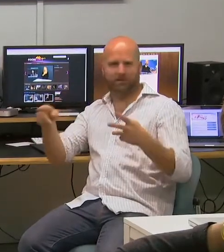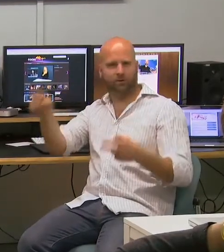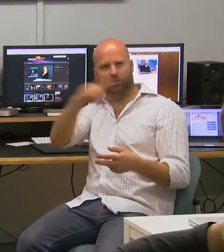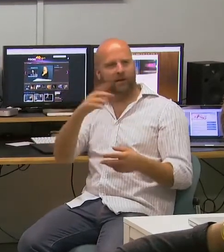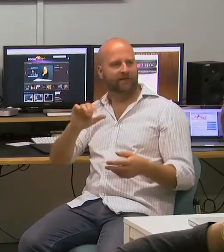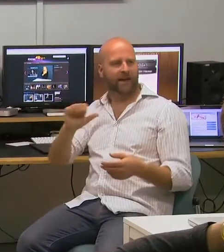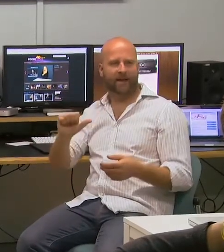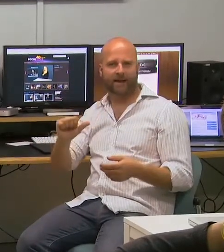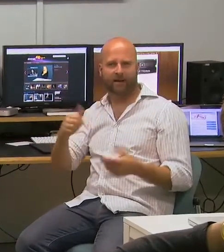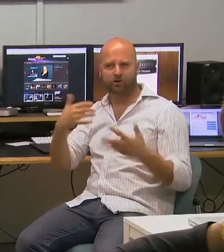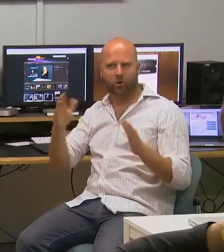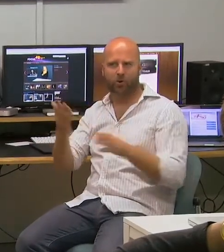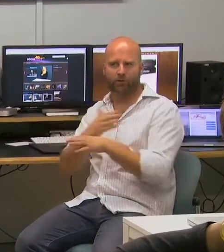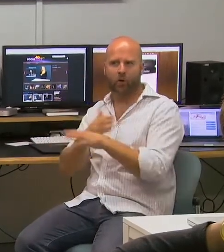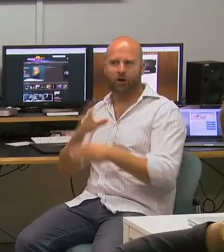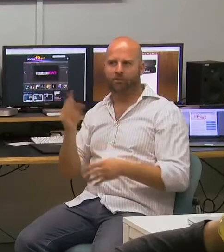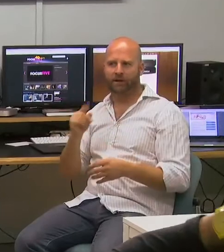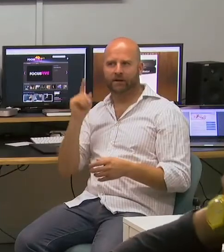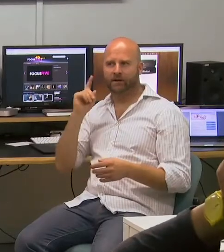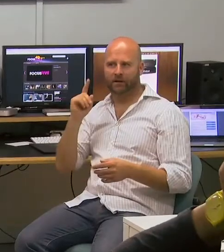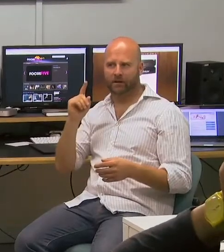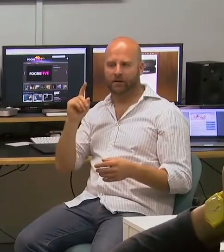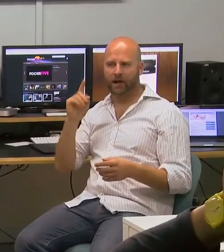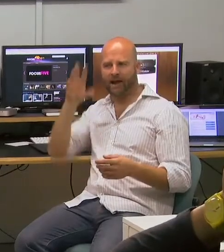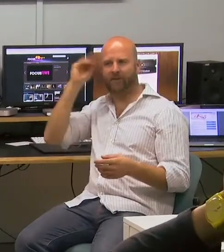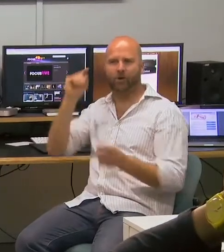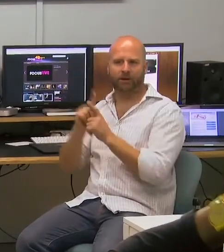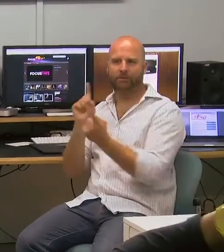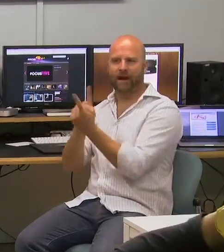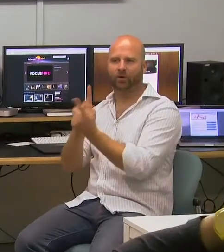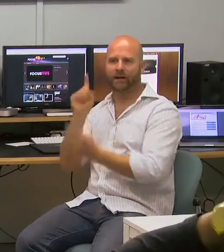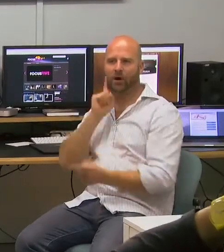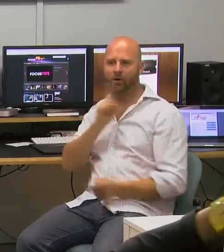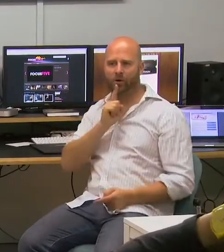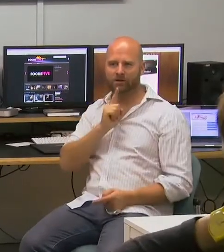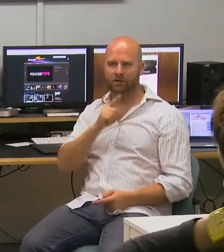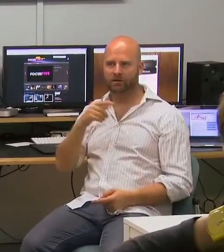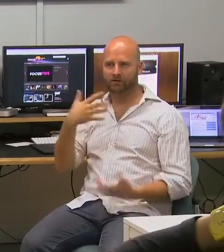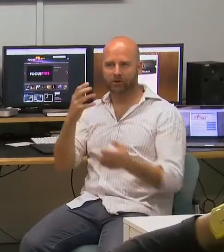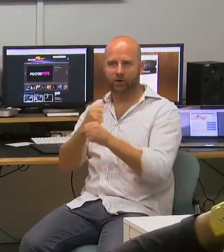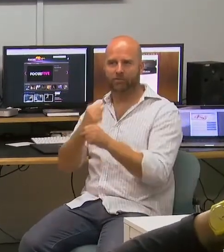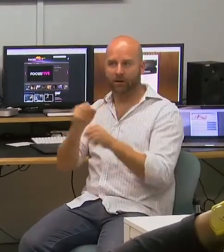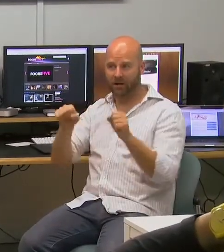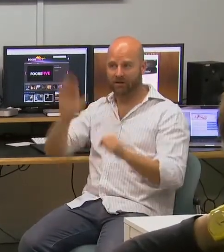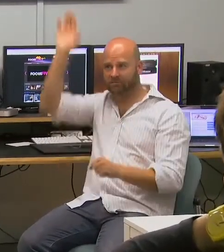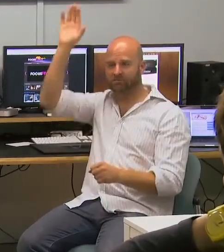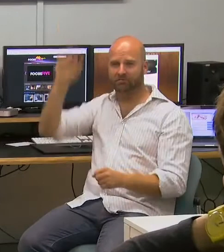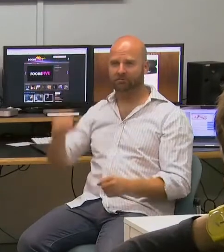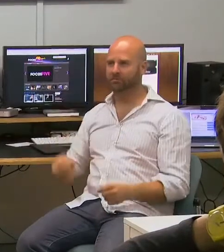Also, ich kann ja zurückfragen, hat jemand von euch vorher schon mal Erfahrung gesammelt im Einzelkontakt mit Gehörlosen? Hat jemand das